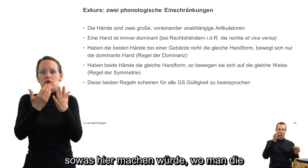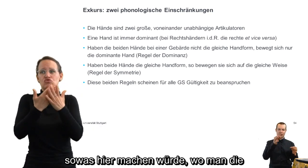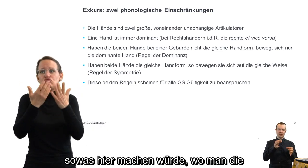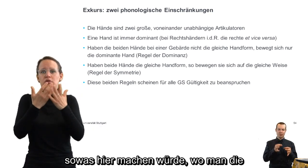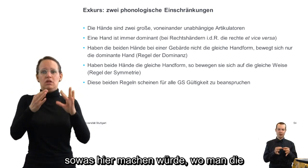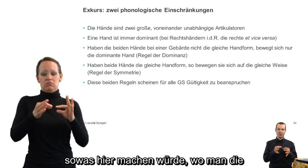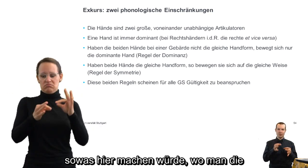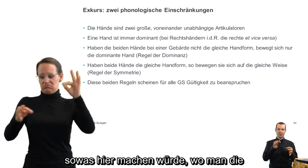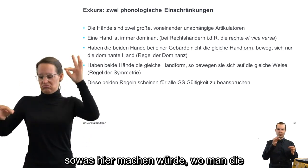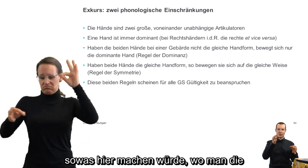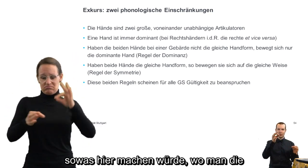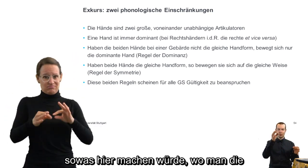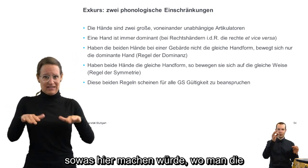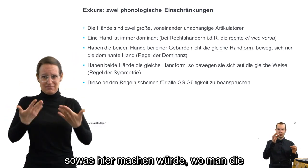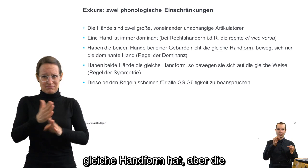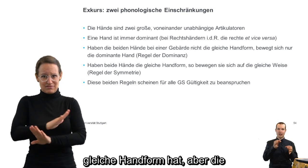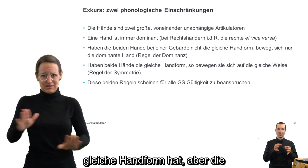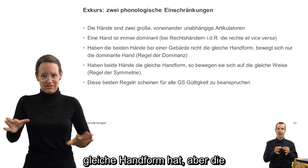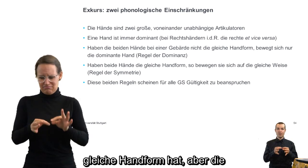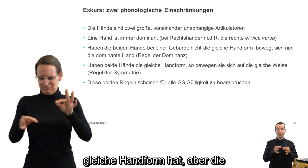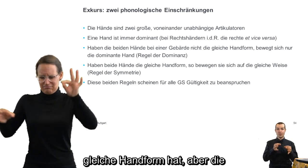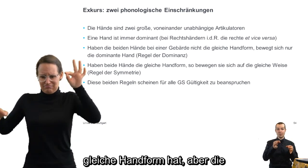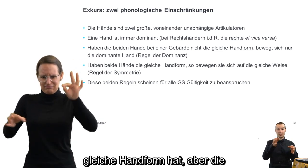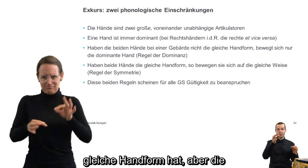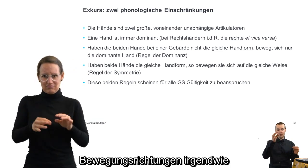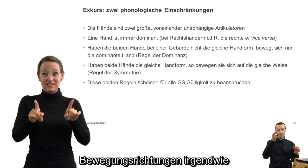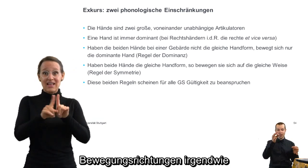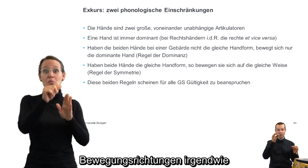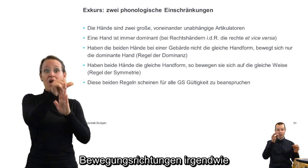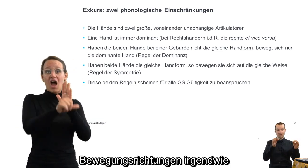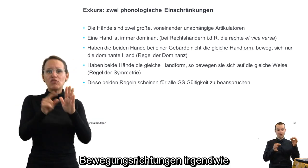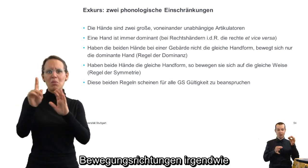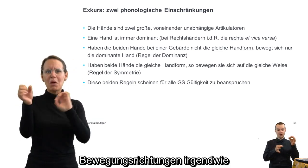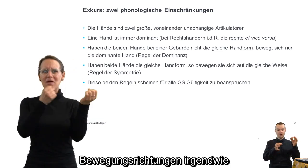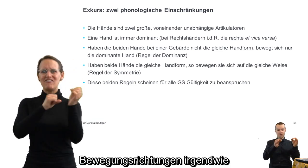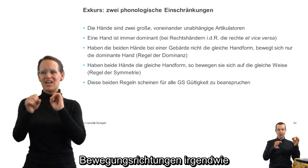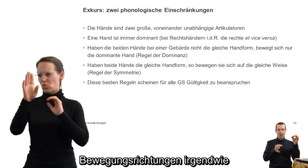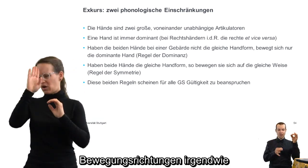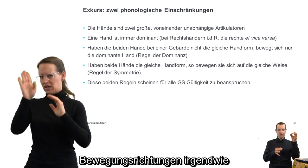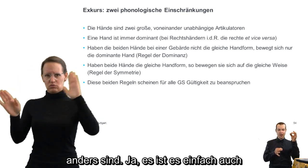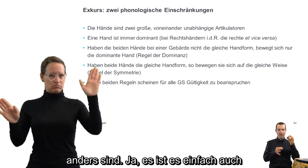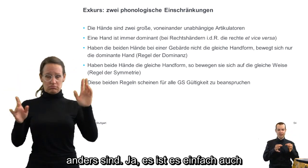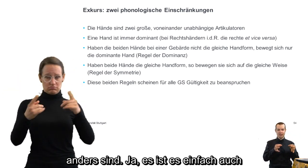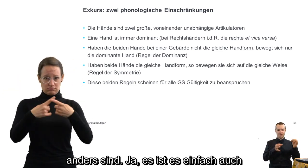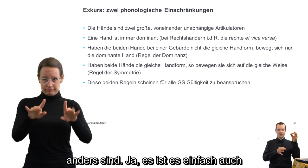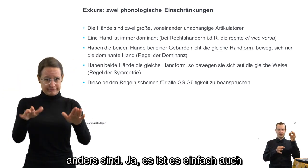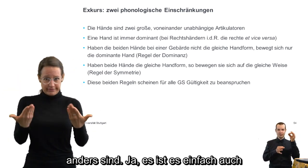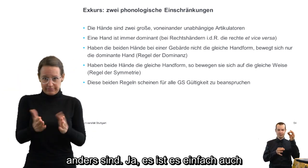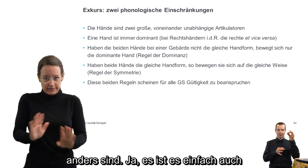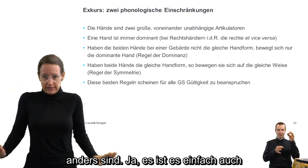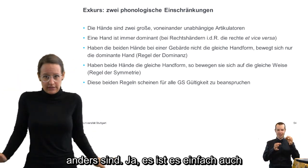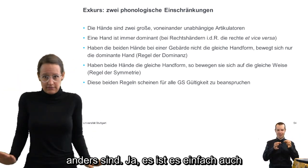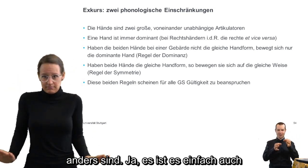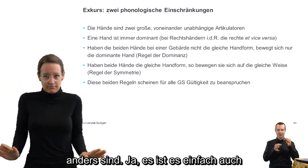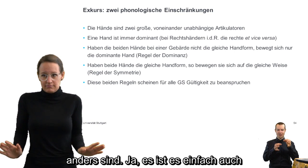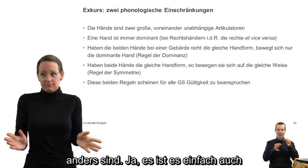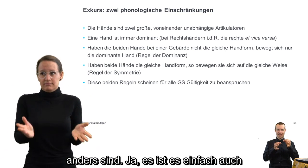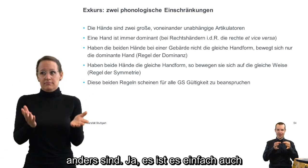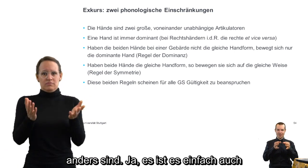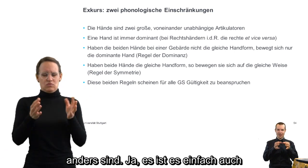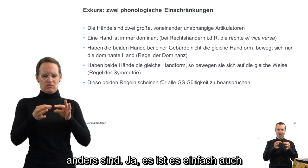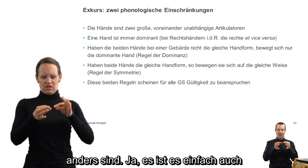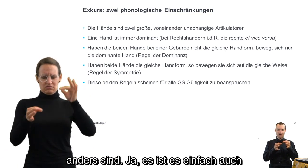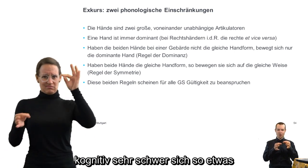die sowas hier machen würde, wo die gleiche Handform ist, aber die Bewegungsrichtungen irgendwie anders sind. Es